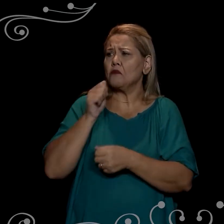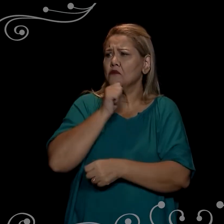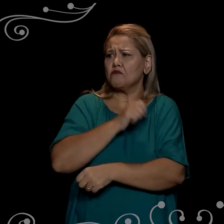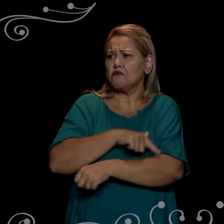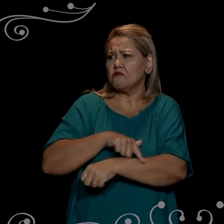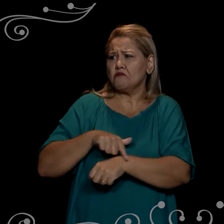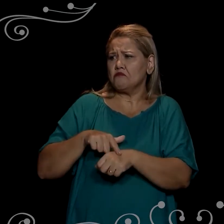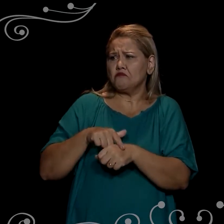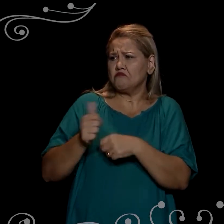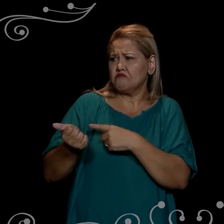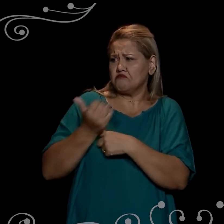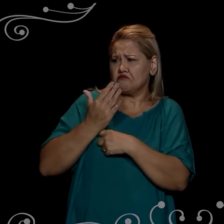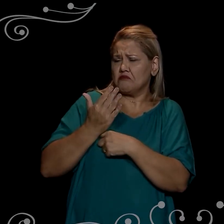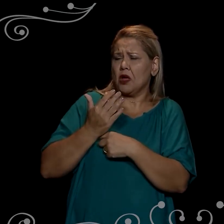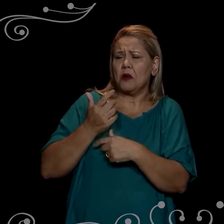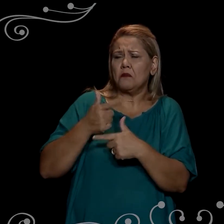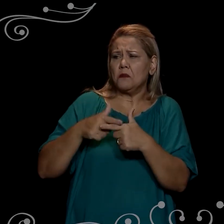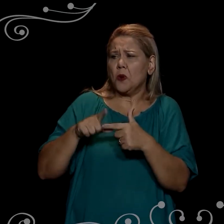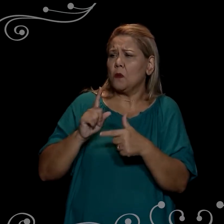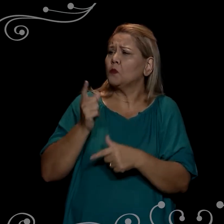companhia, voltou a pedir água.